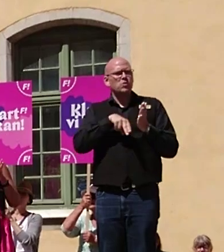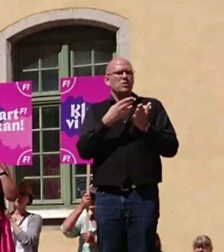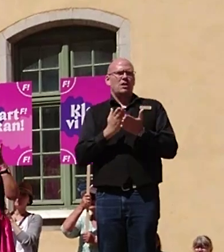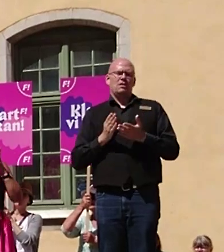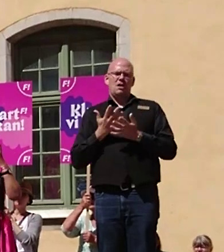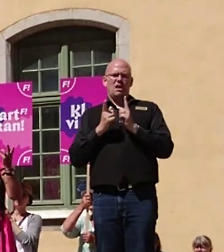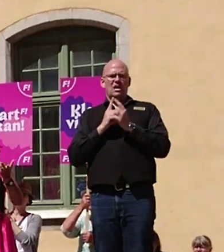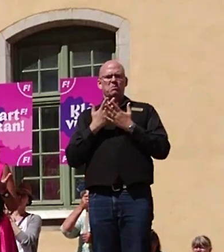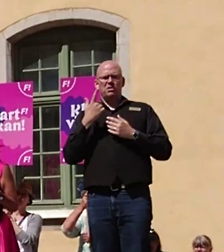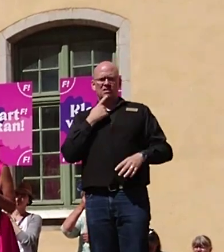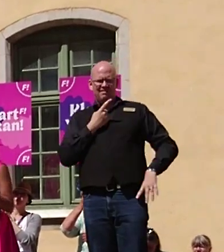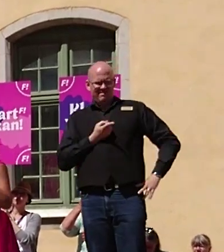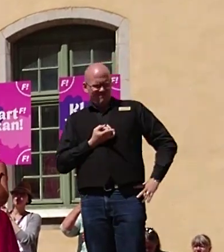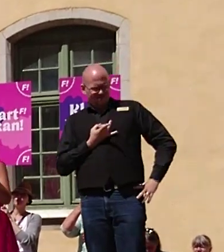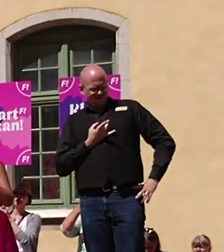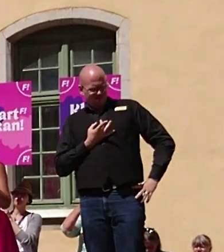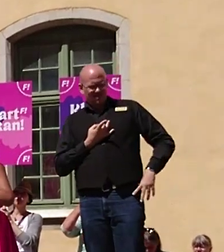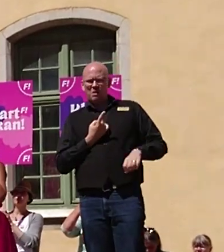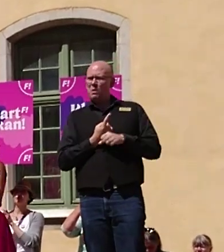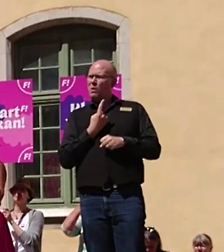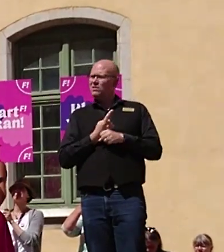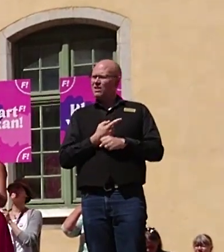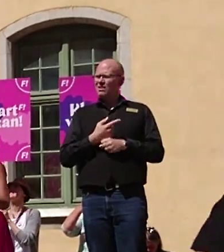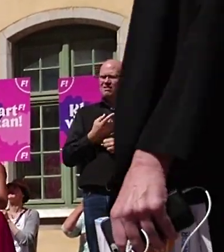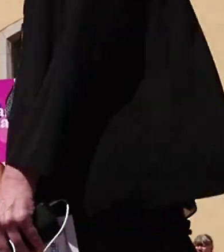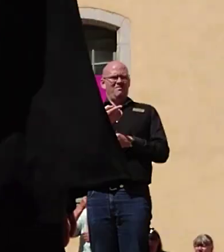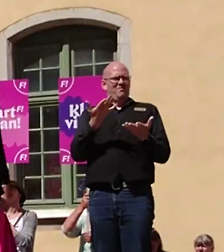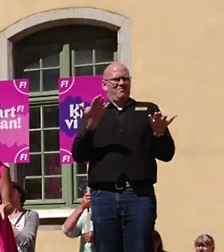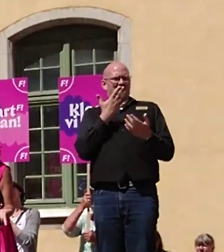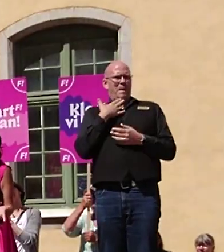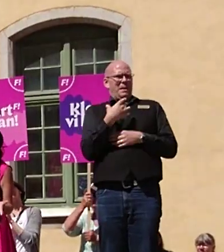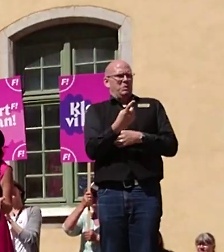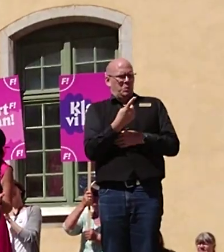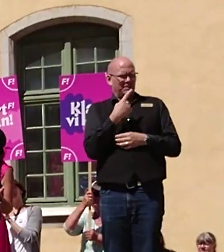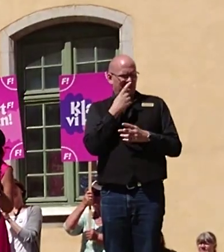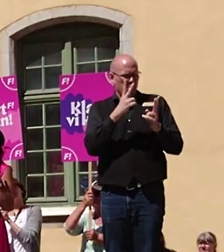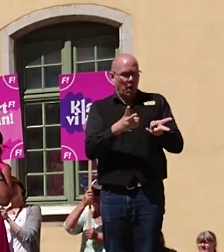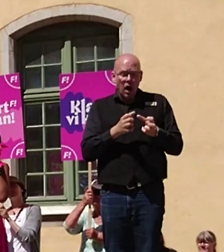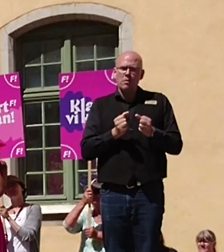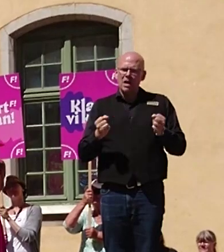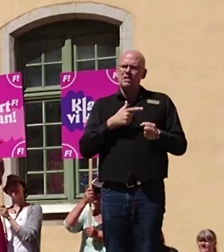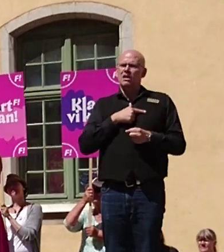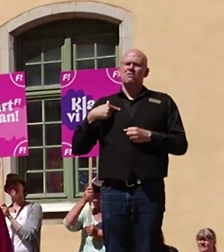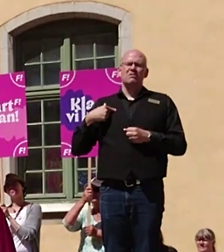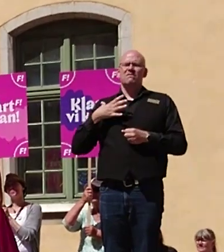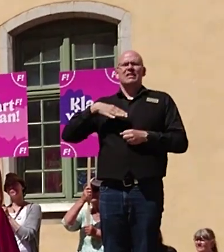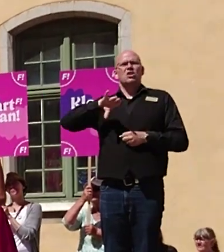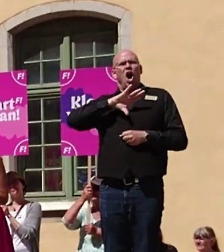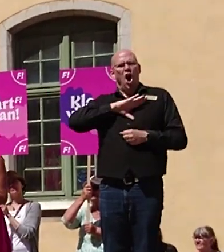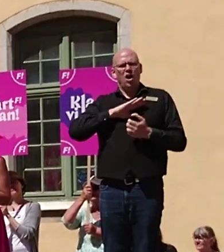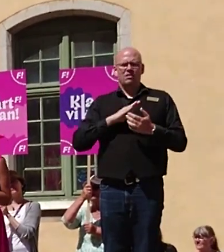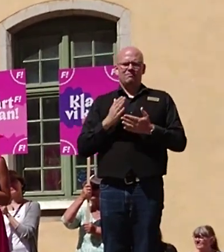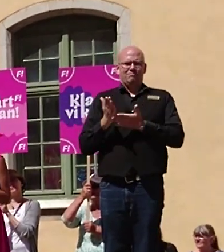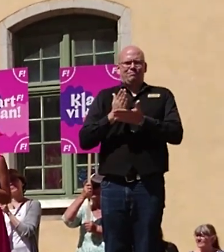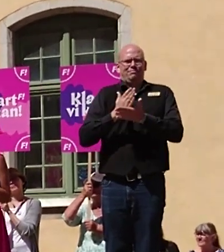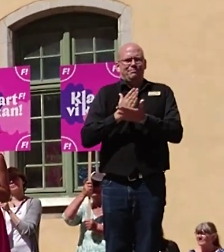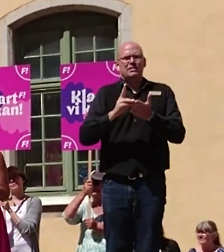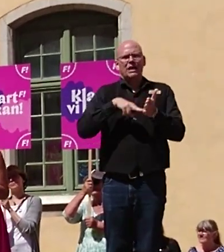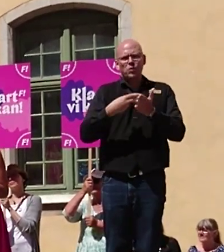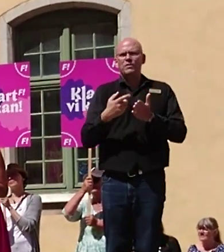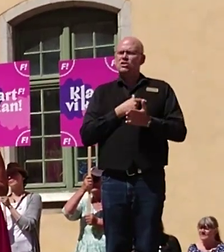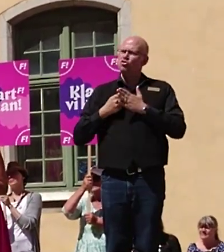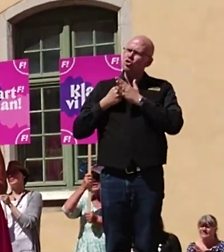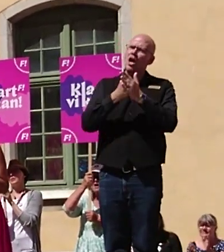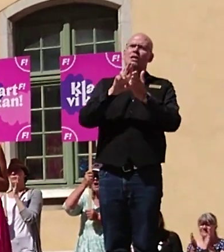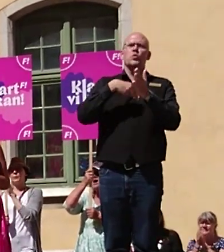men vadå, jättekonstiga typer, men vi fördömer ekocide och vi stödjer naturens rättigheter. Ja.